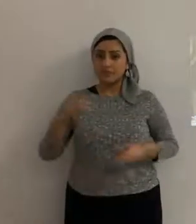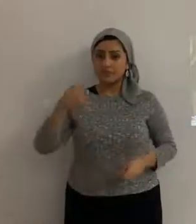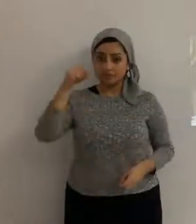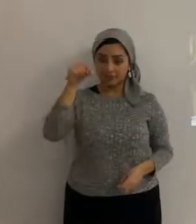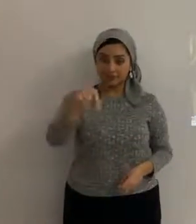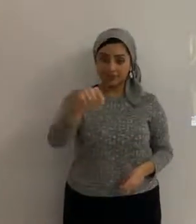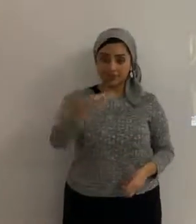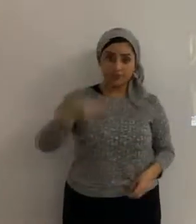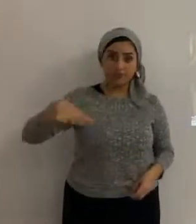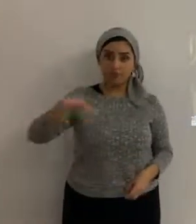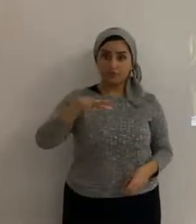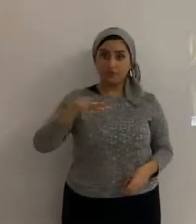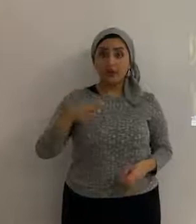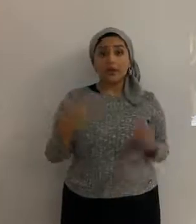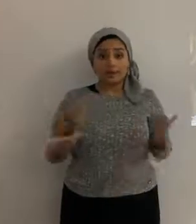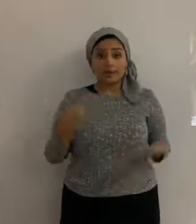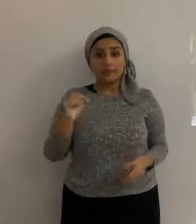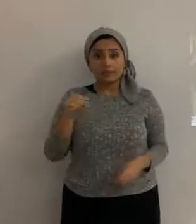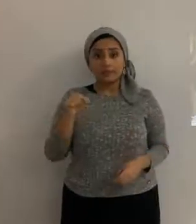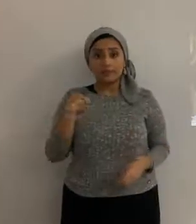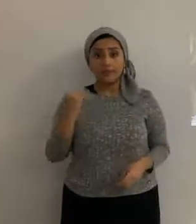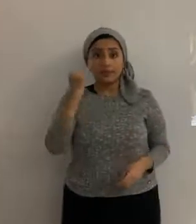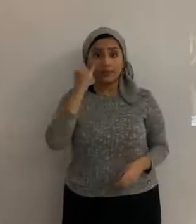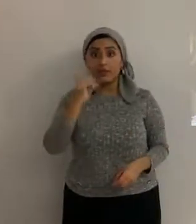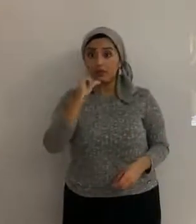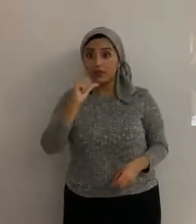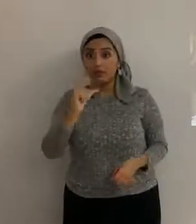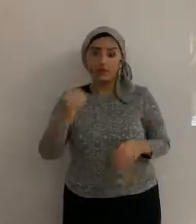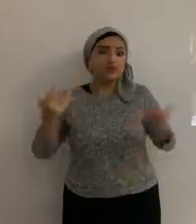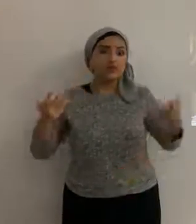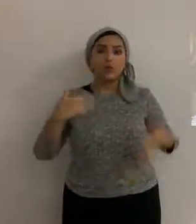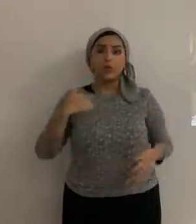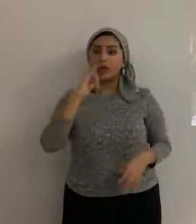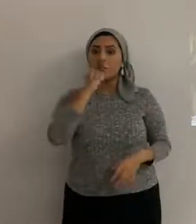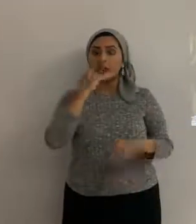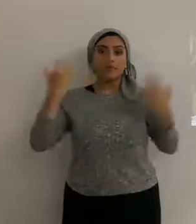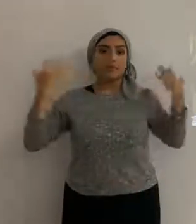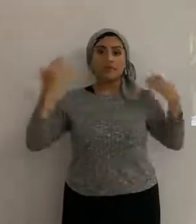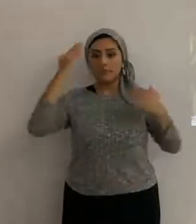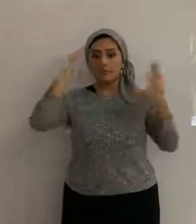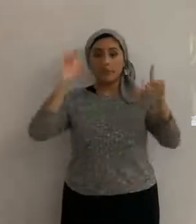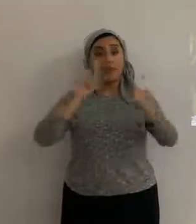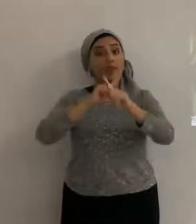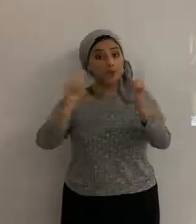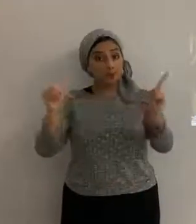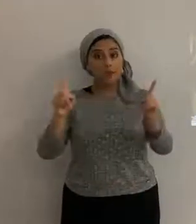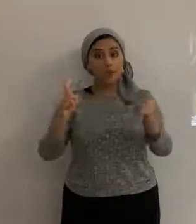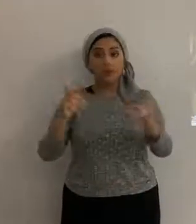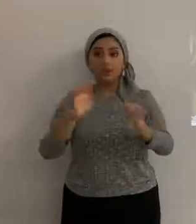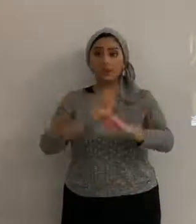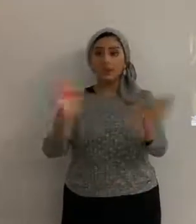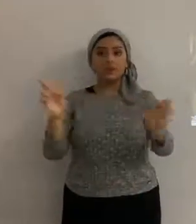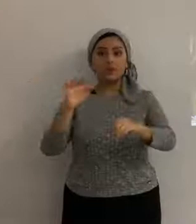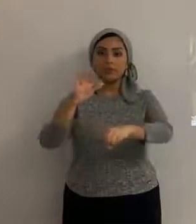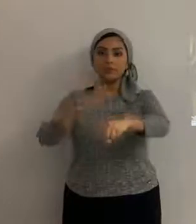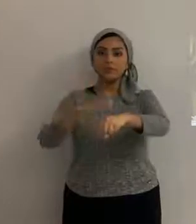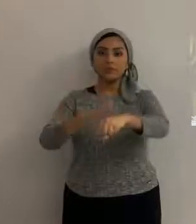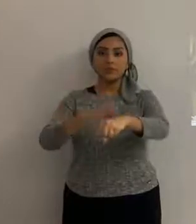quedar, es muy probable. Y si no fuera así, bueno, nos equivocamos. Pero sin embargo, ya está la alerta. No creo,